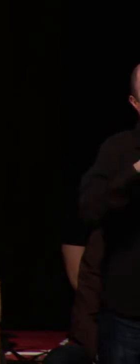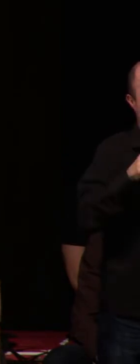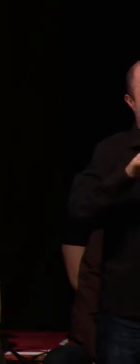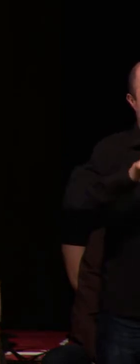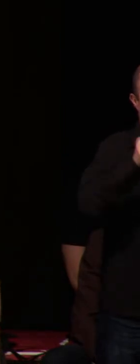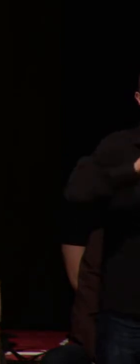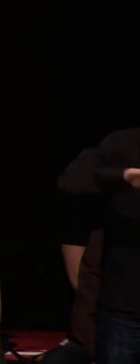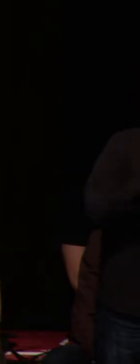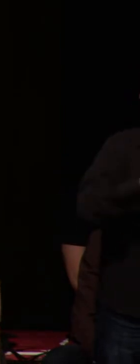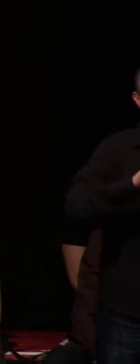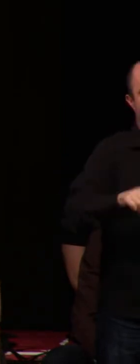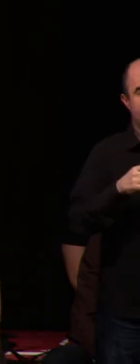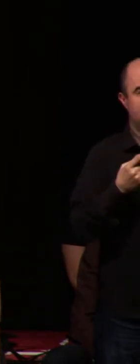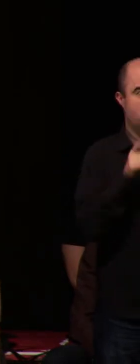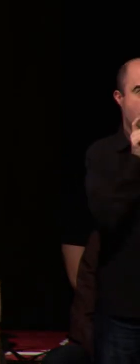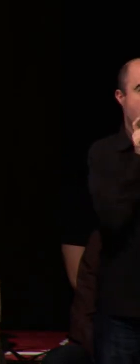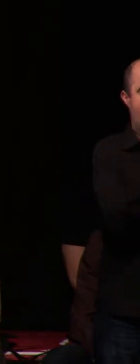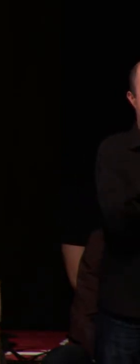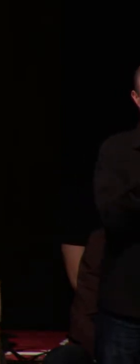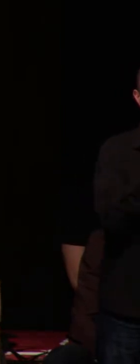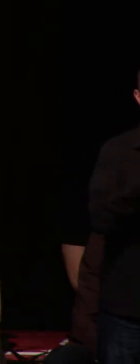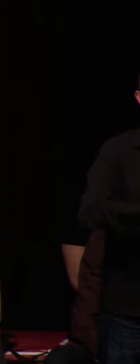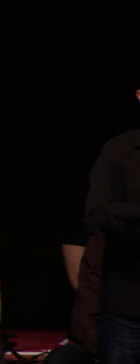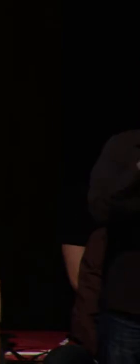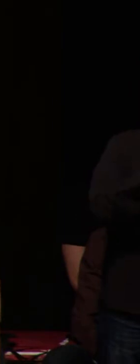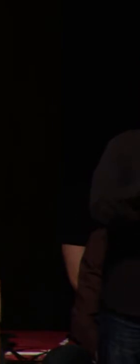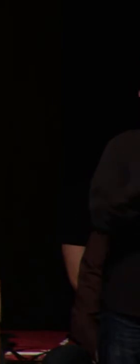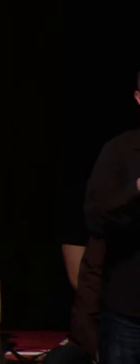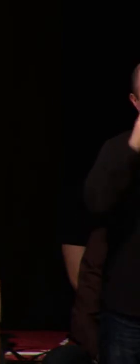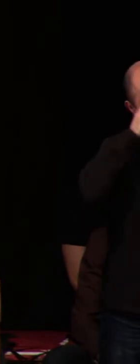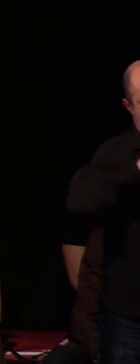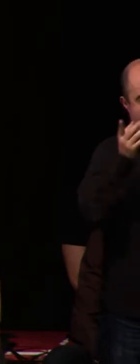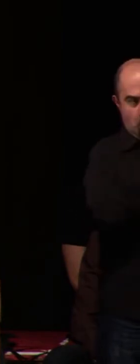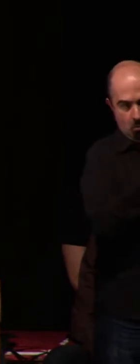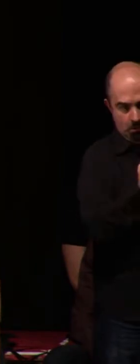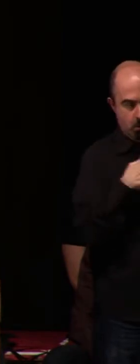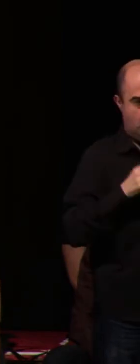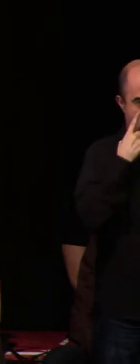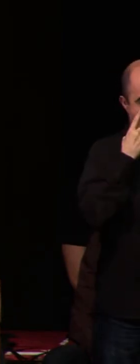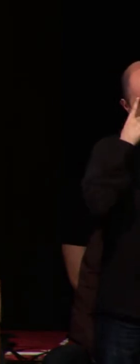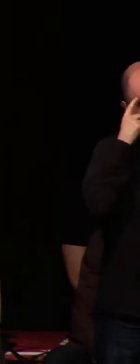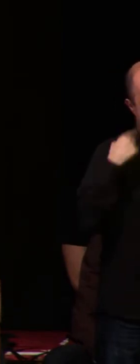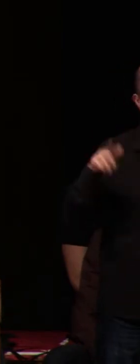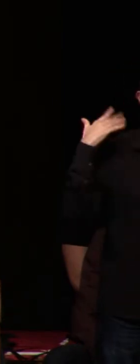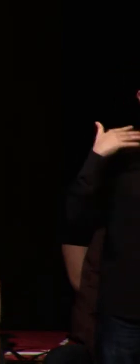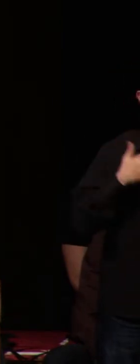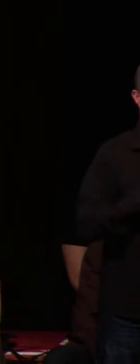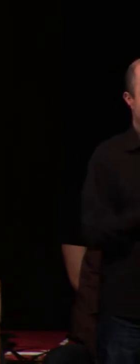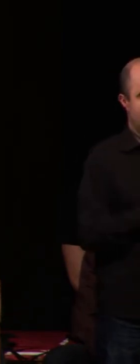ruptura, no triem la paraula a la babalà, sinó que també des de la memòria que ens empara, i això ho pluga,